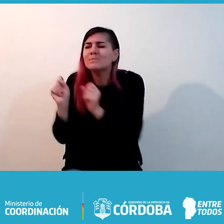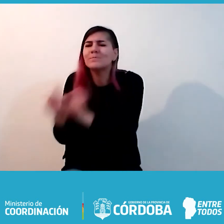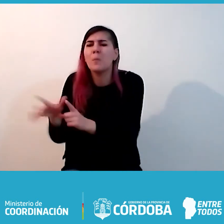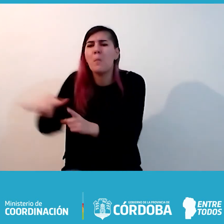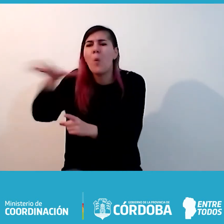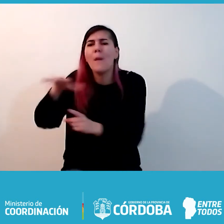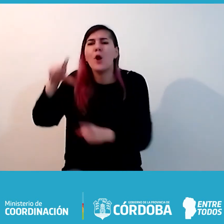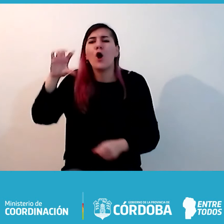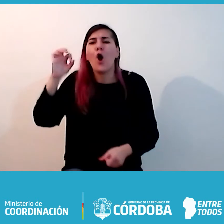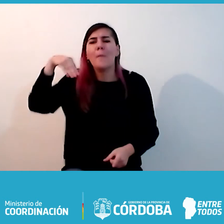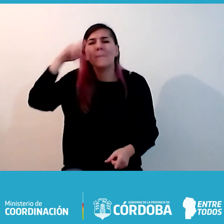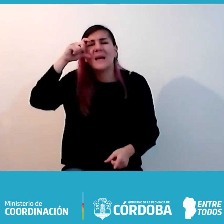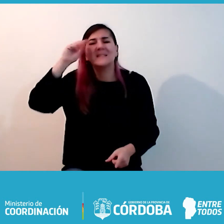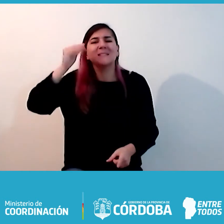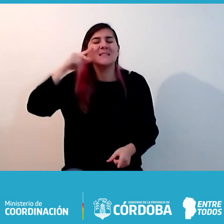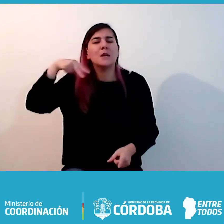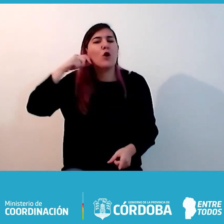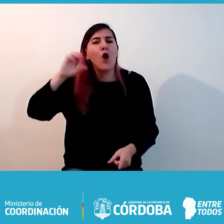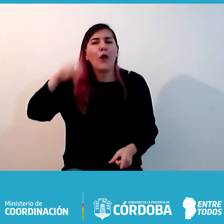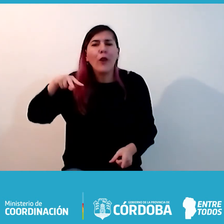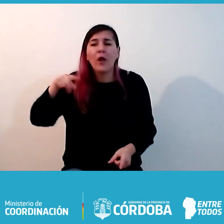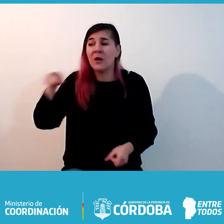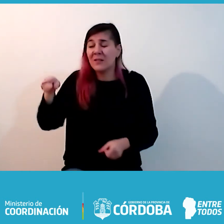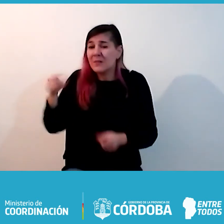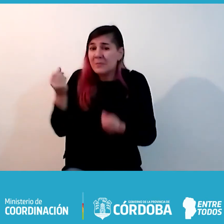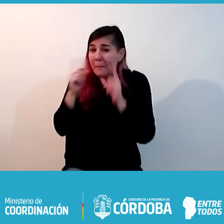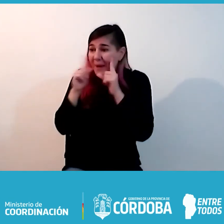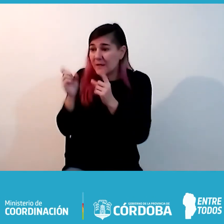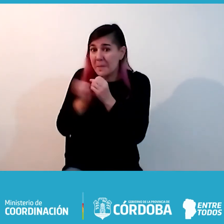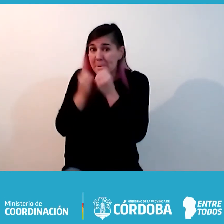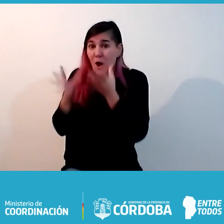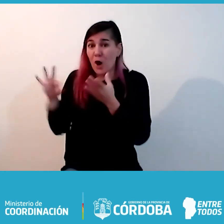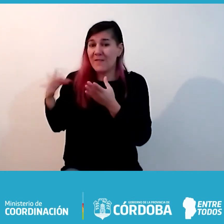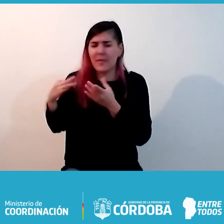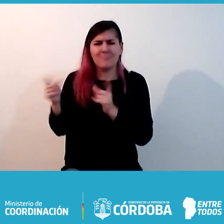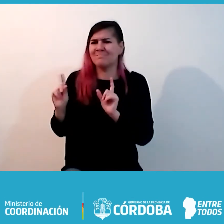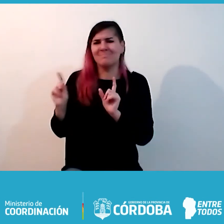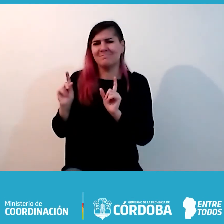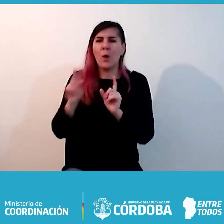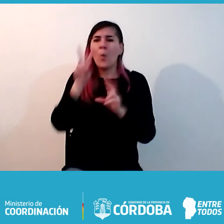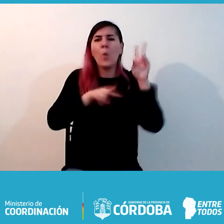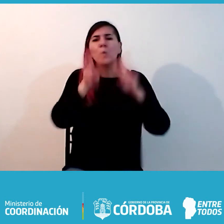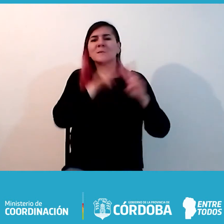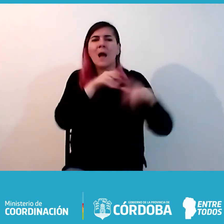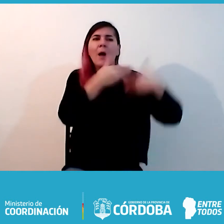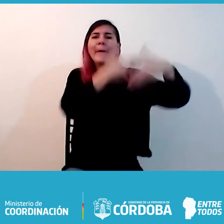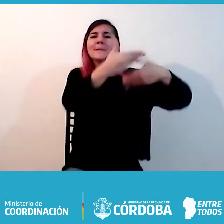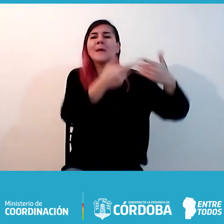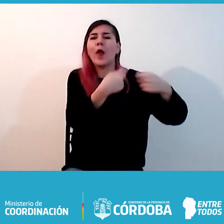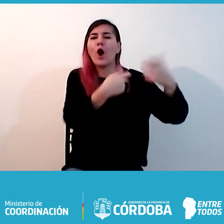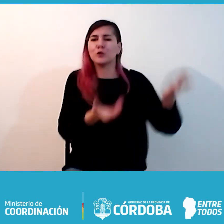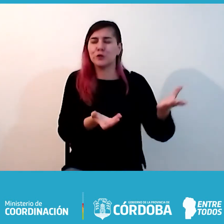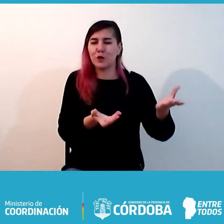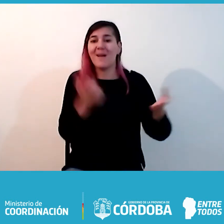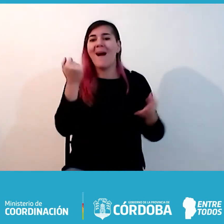comechingón. No se pretende mejorar la calidad de vida de las personas, sino lo que se busca es puramente un avance en función de grandes negocios. Tenemos